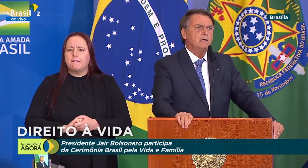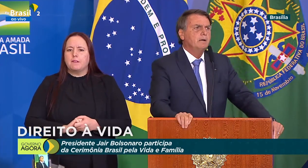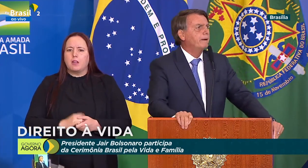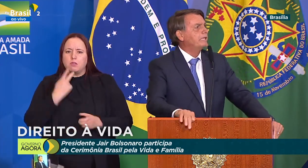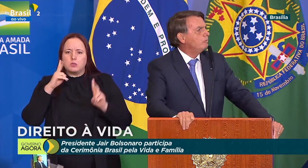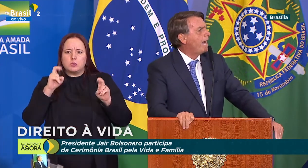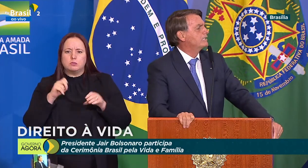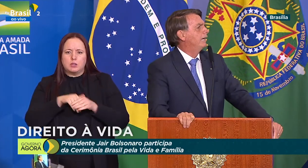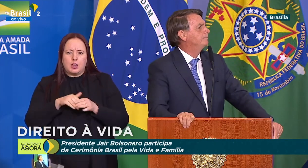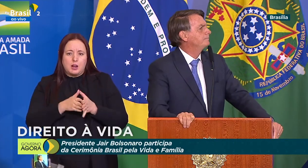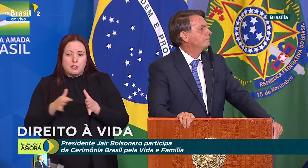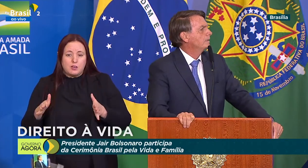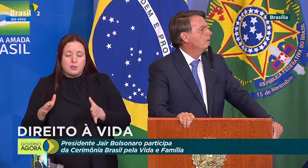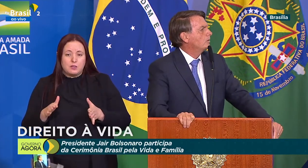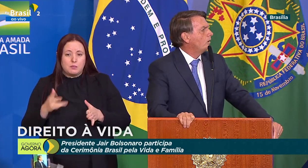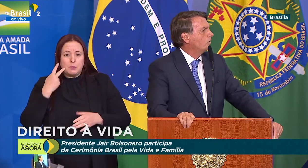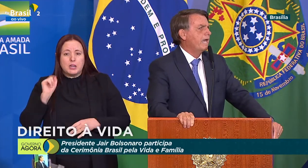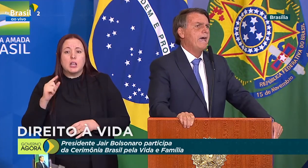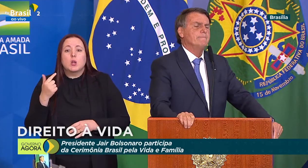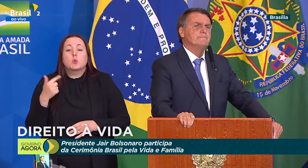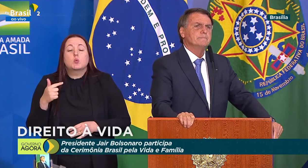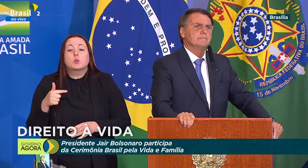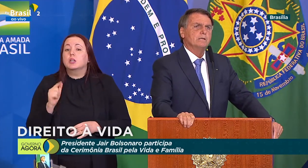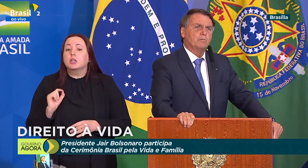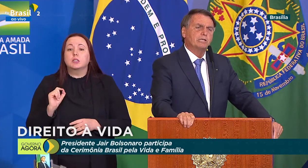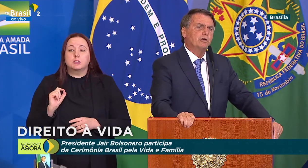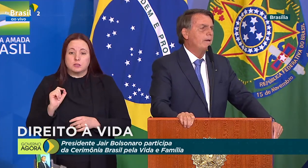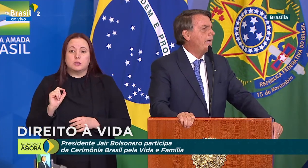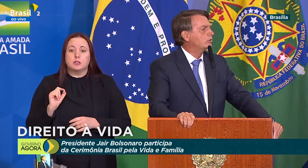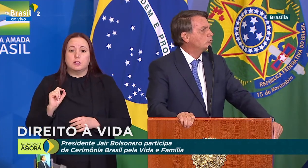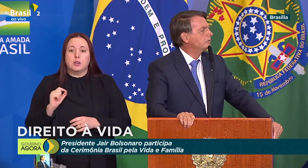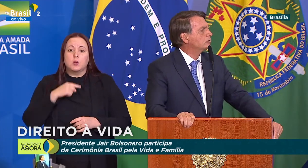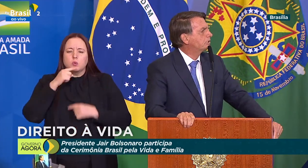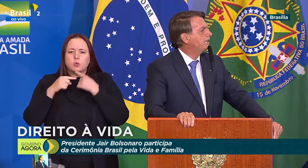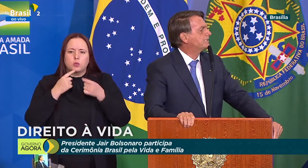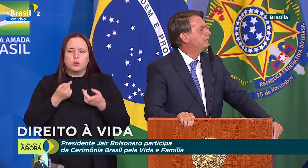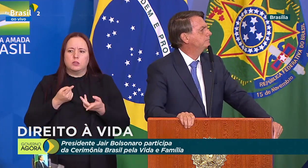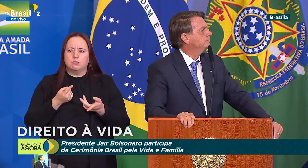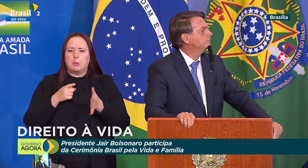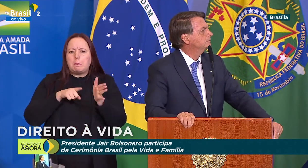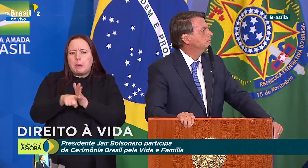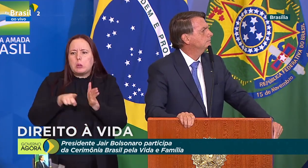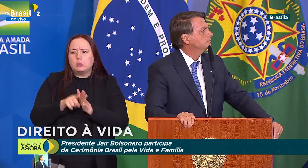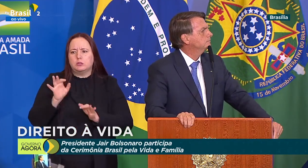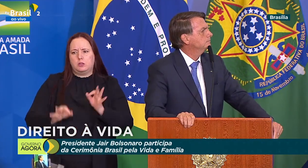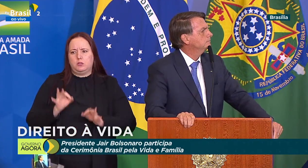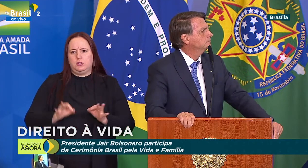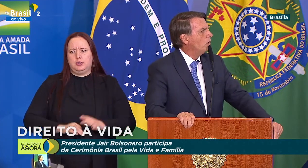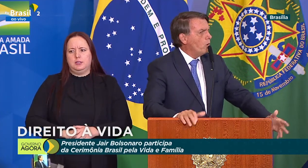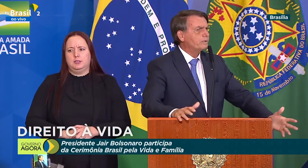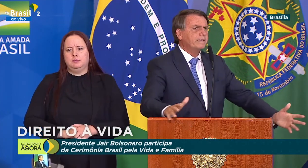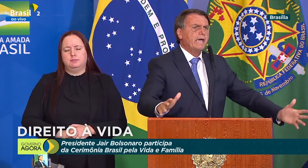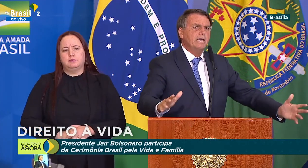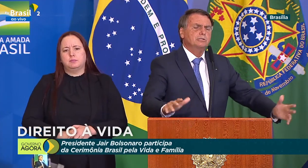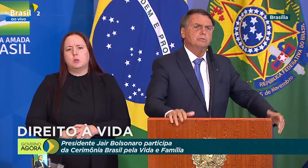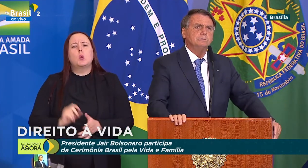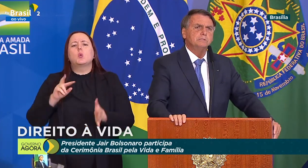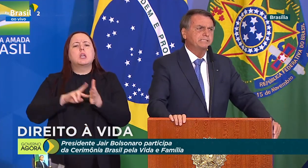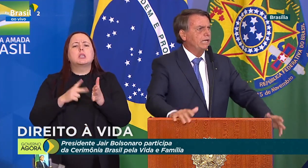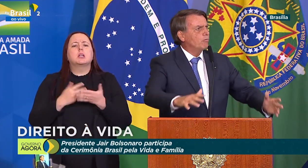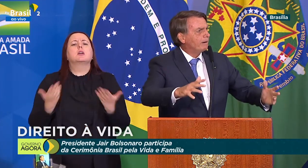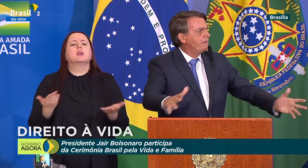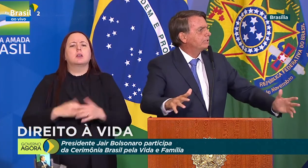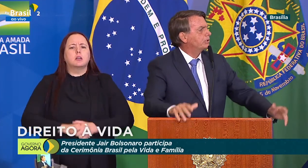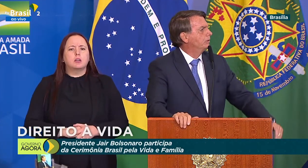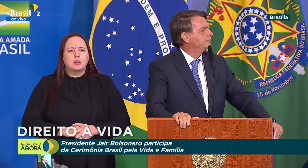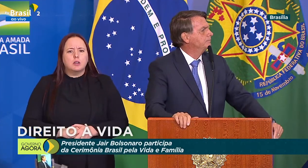das eleições para que não acha qualquer questionamento junto à justiça e o que que é